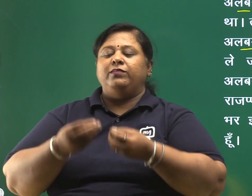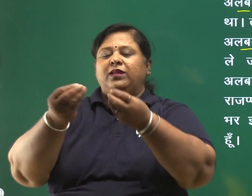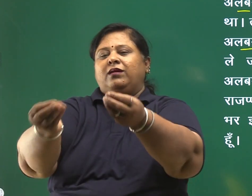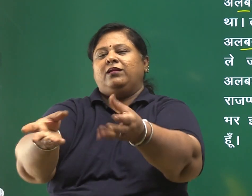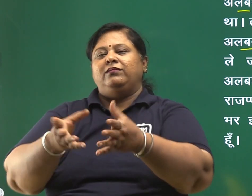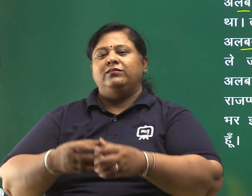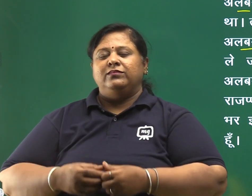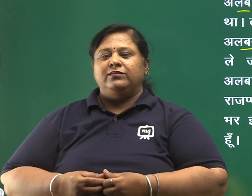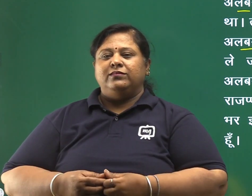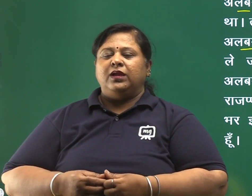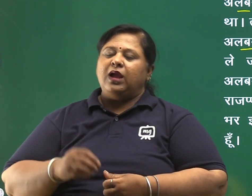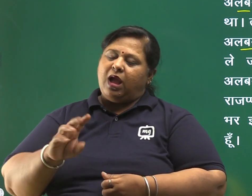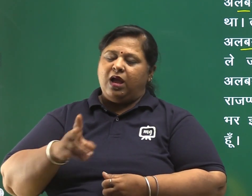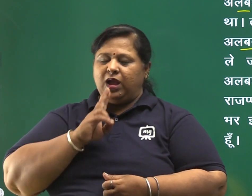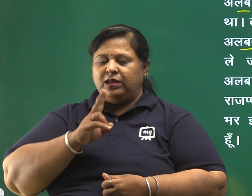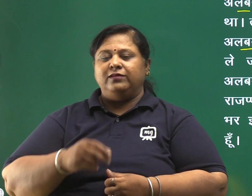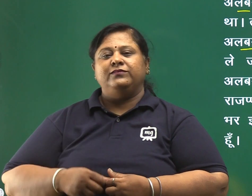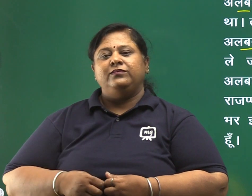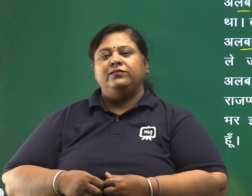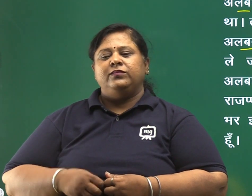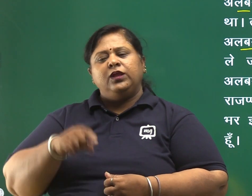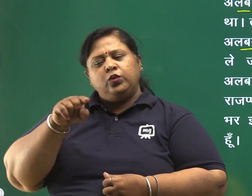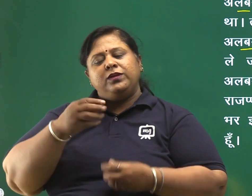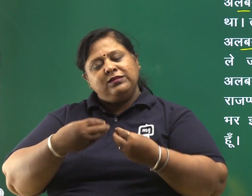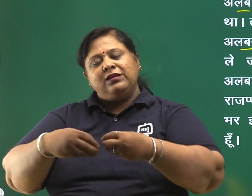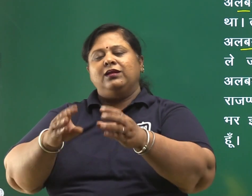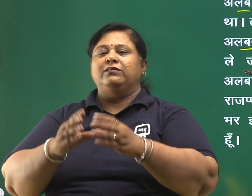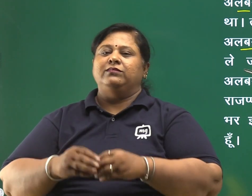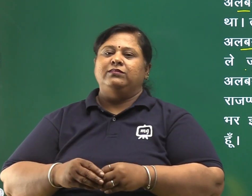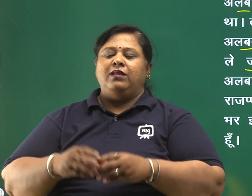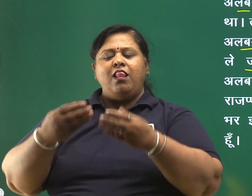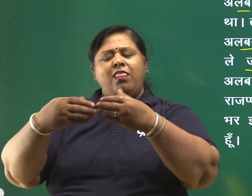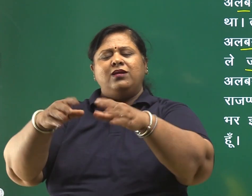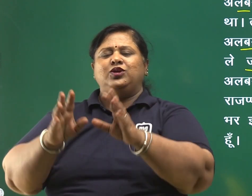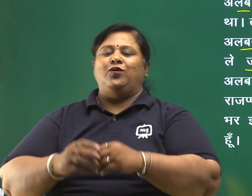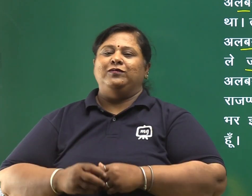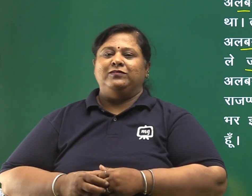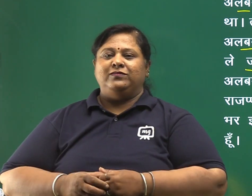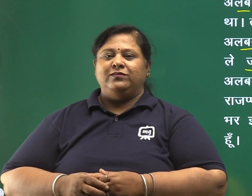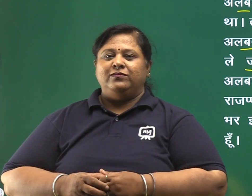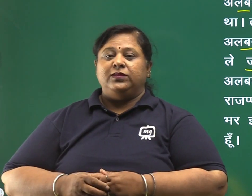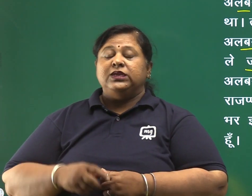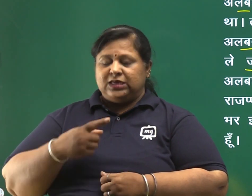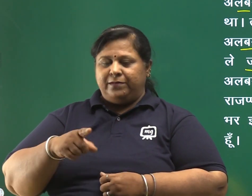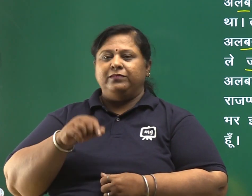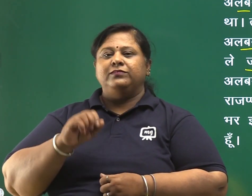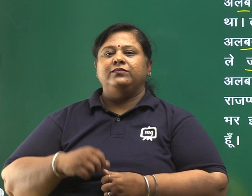देकर कहा कि तुम इसे ले जाओ।